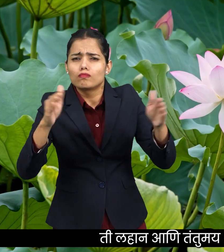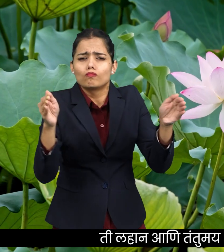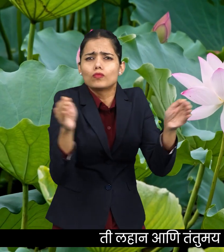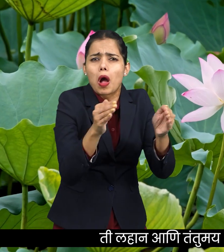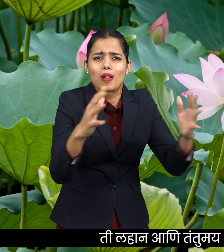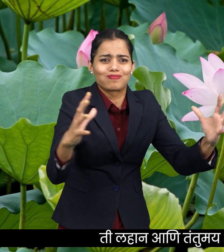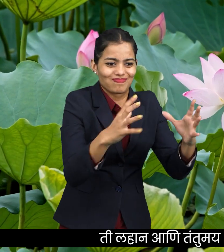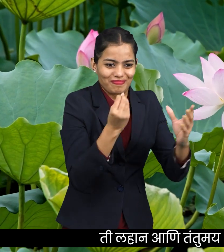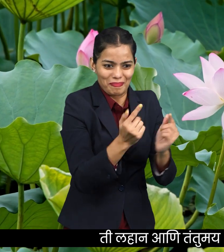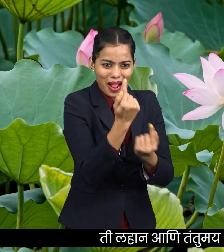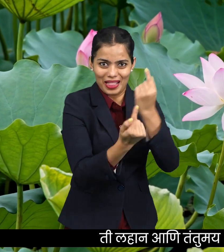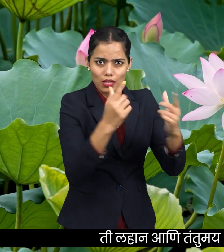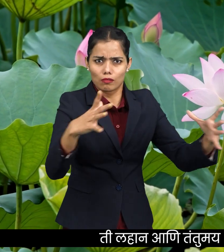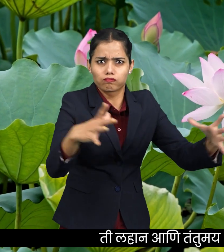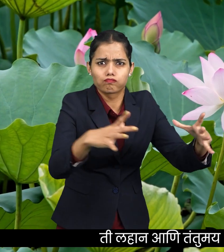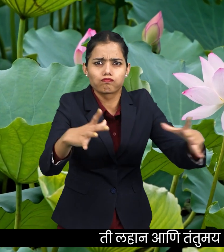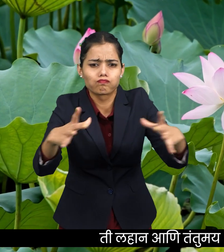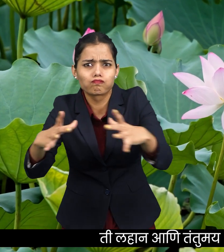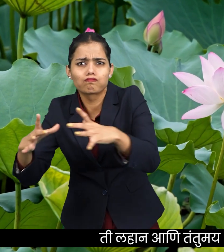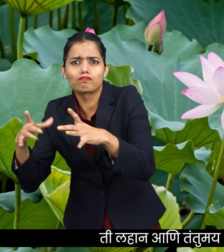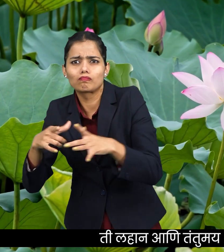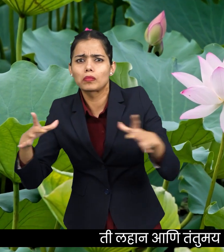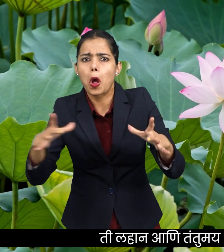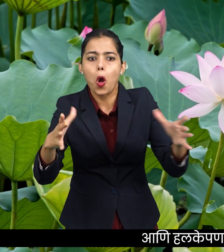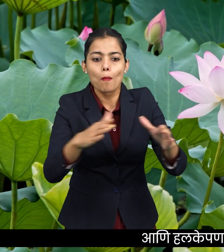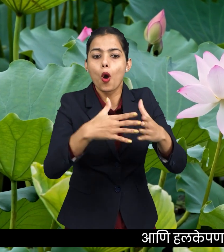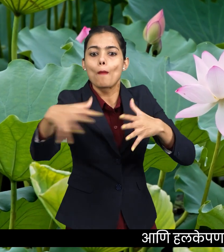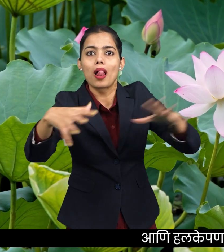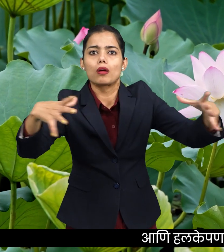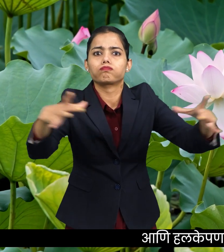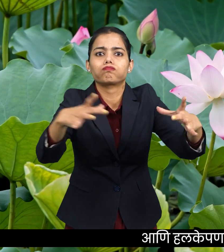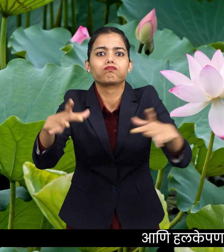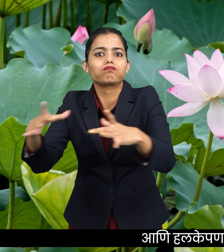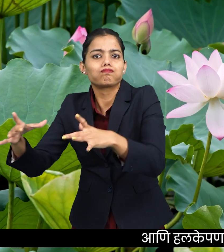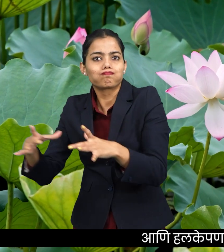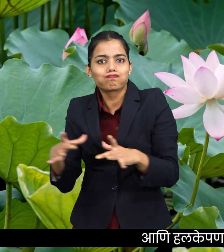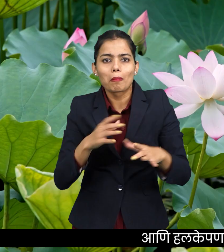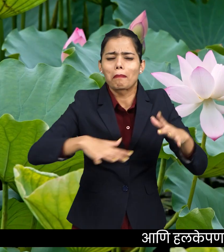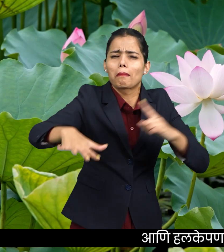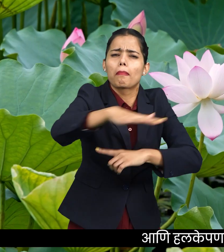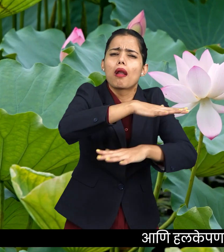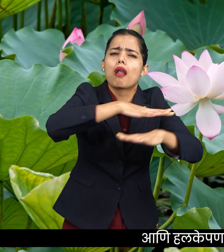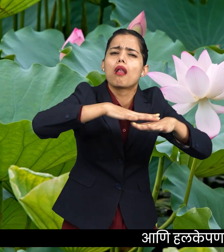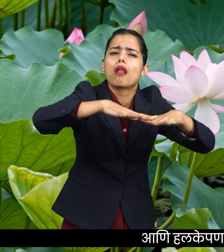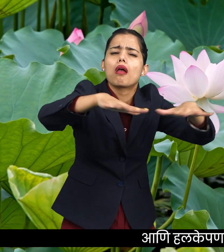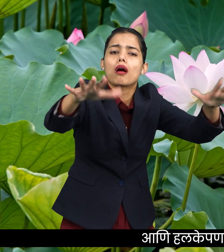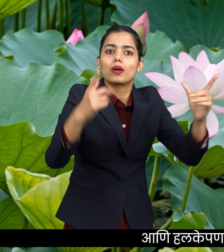लहान आणि तंतुमय असतात, ज्यामुळे ते तरंगण्यास आणि हलकेपण घेण्यास सक्षम करते.